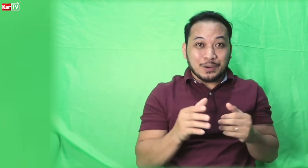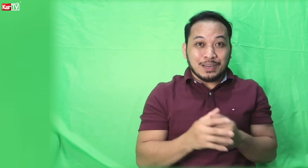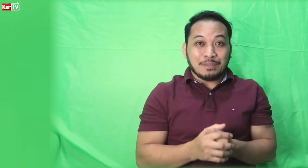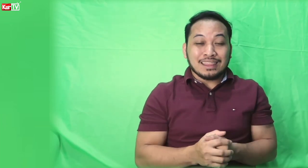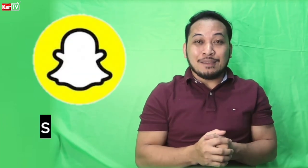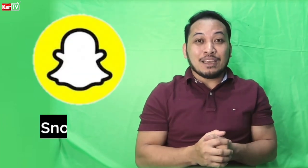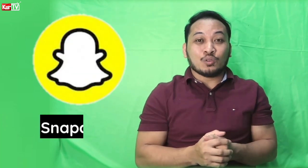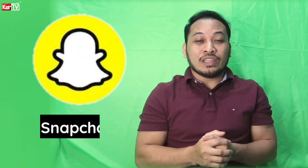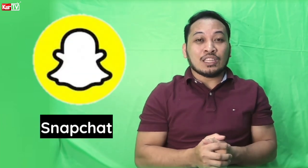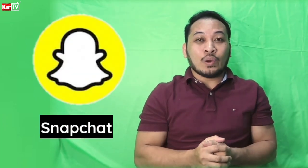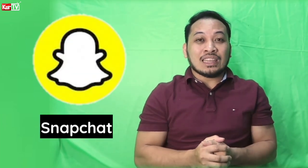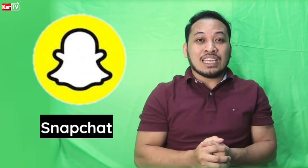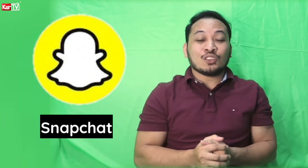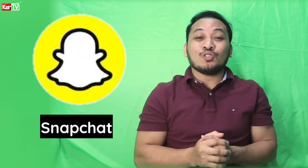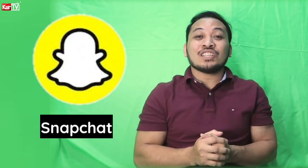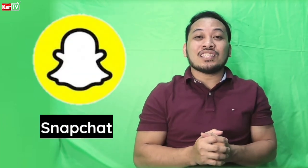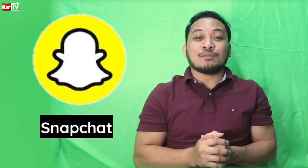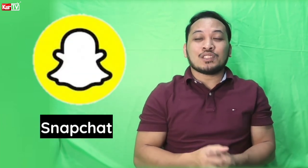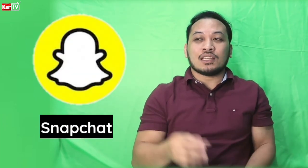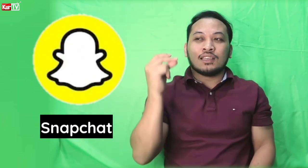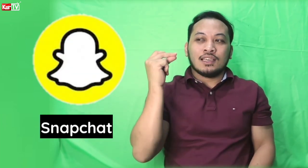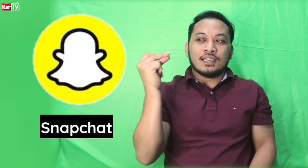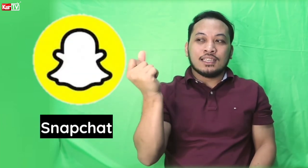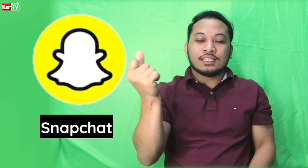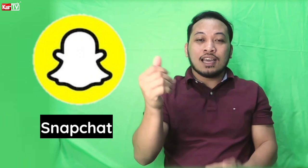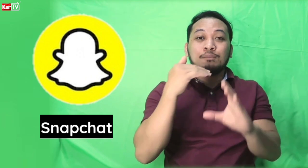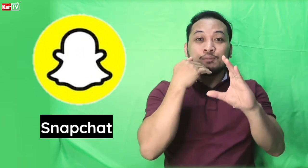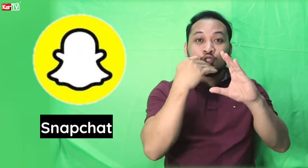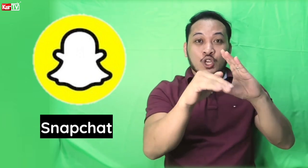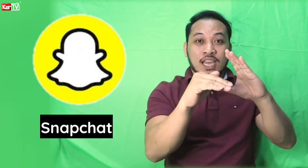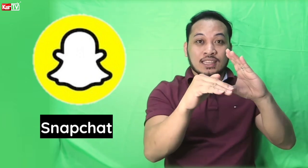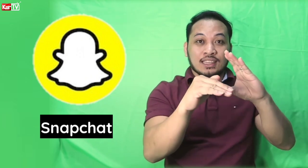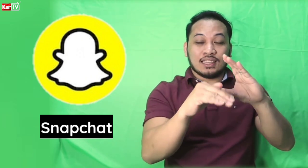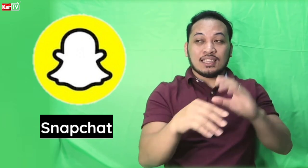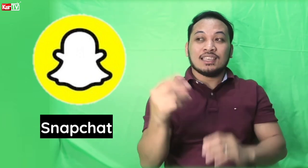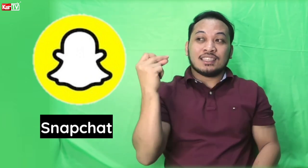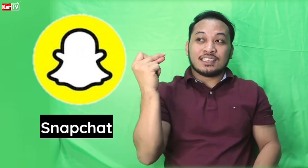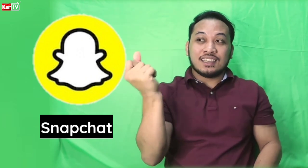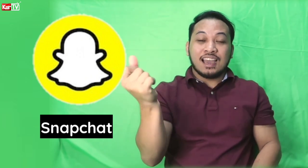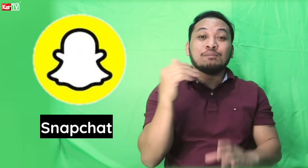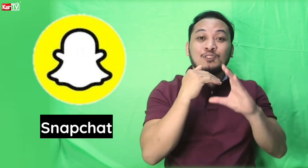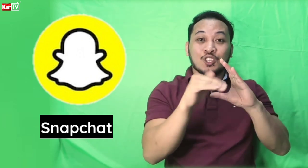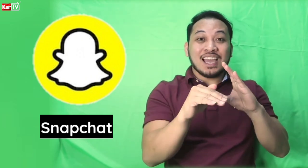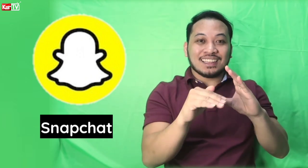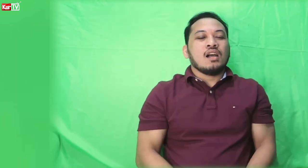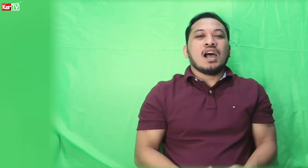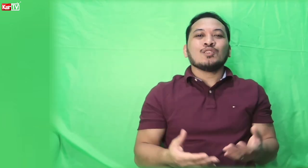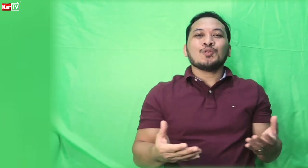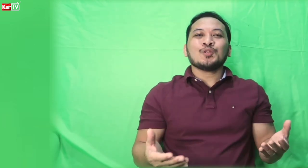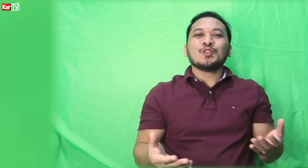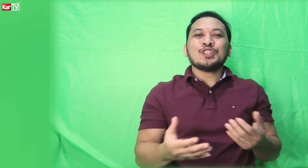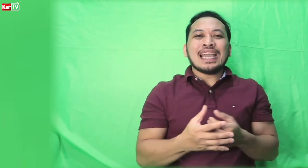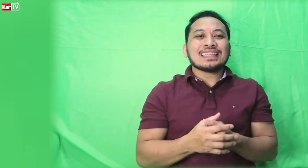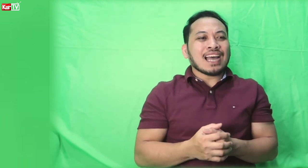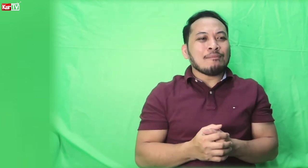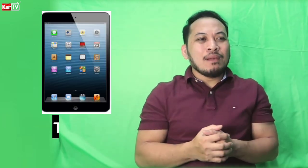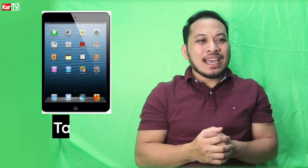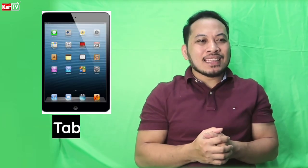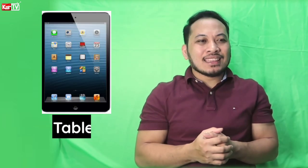ng pandemic 2020. Ito yung Snapchat. Snapchat. Snapchat. Ang susunod ay tablet.